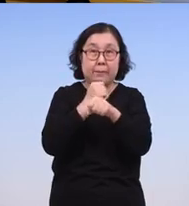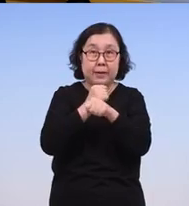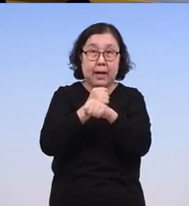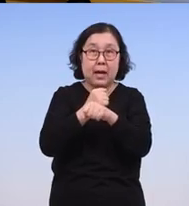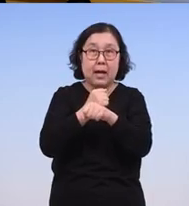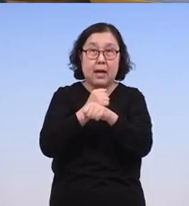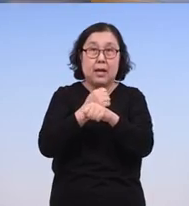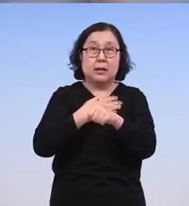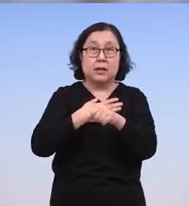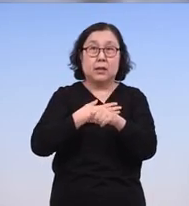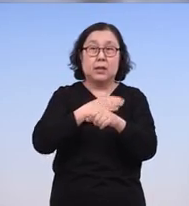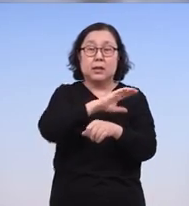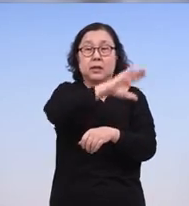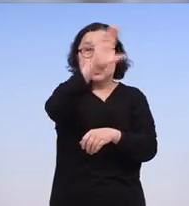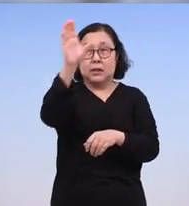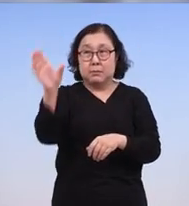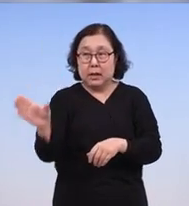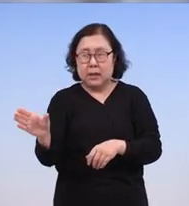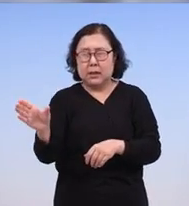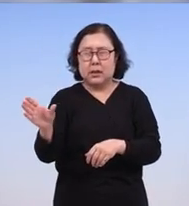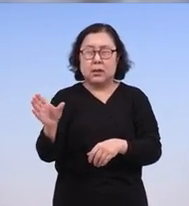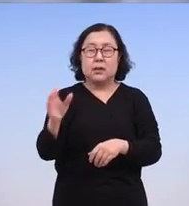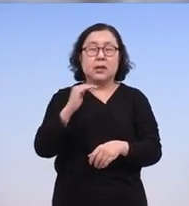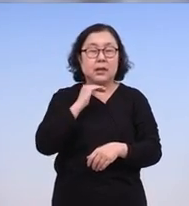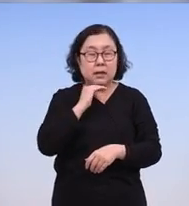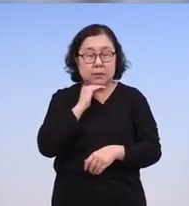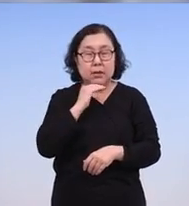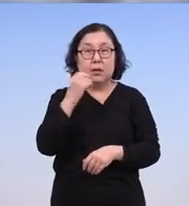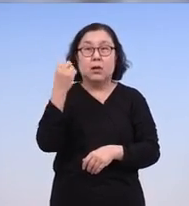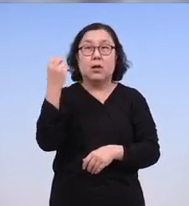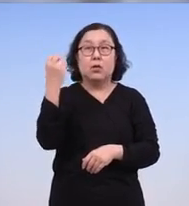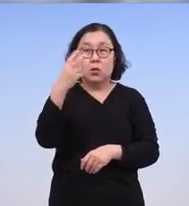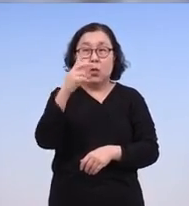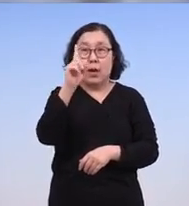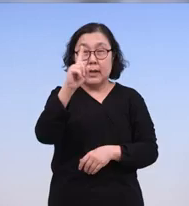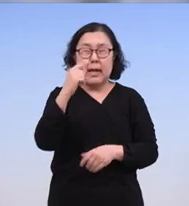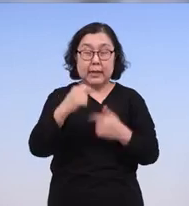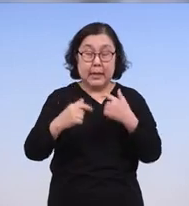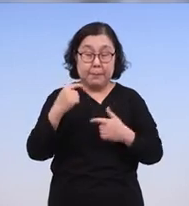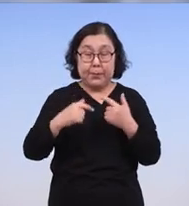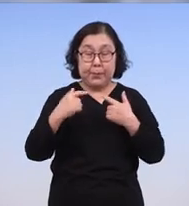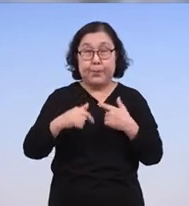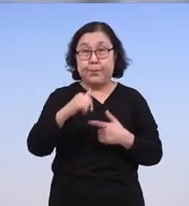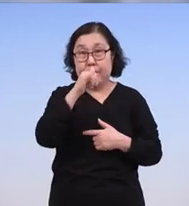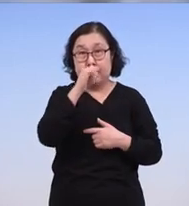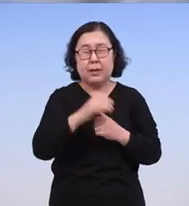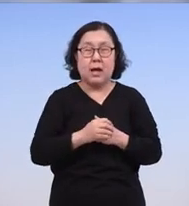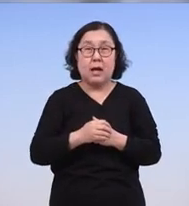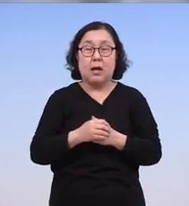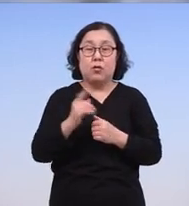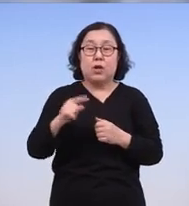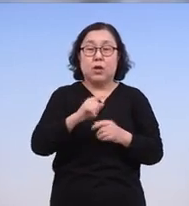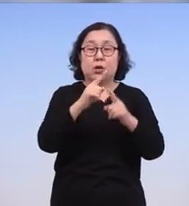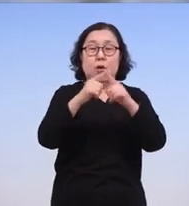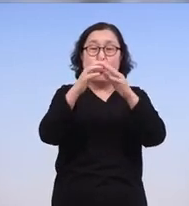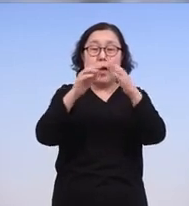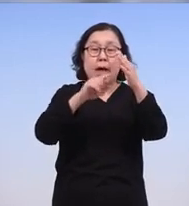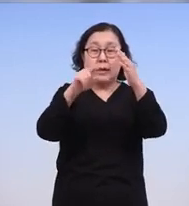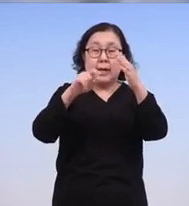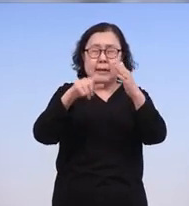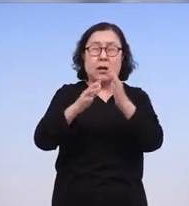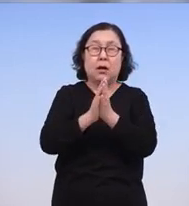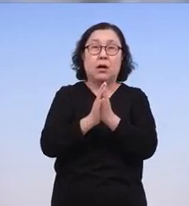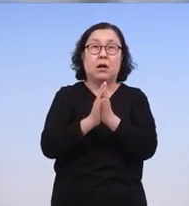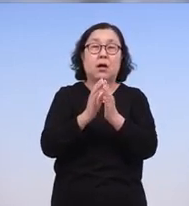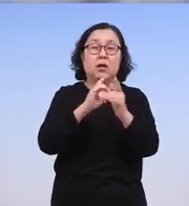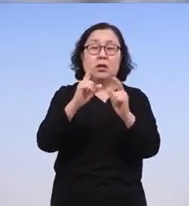뭔지를요, 요즘에 저는 성탄절날을 기다리며 또 하나 기쁨, 우리 교회 안에 원래 유난히 슬픔을 당하고